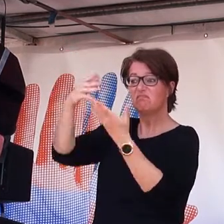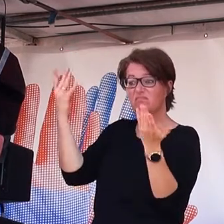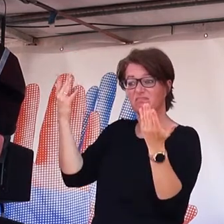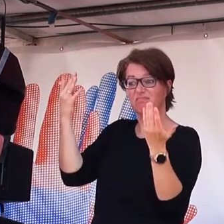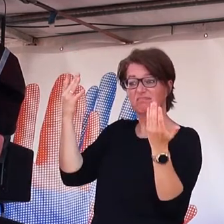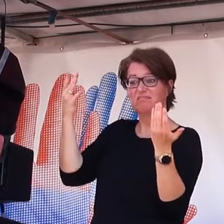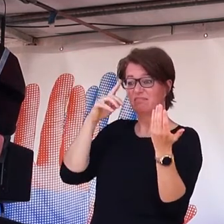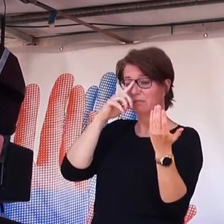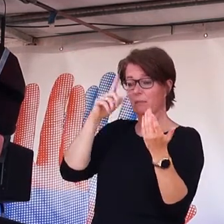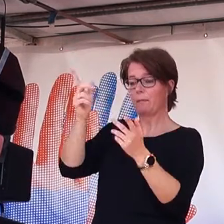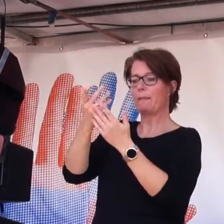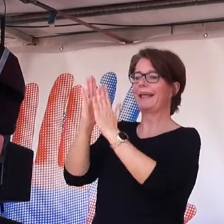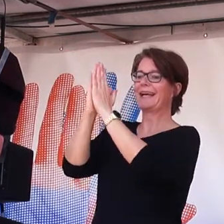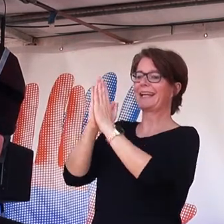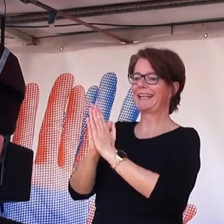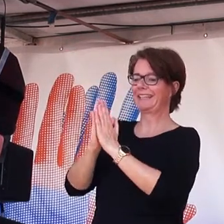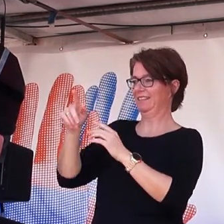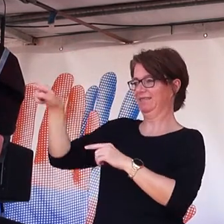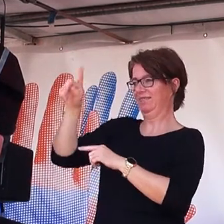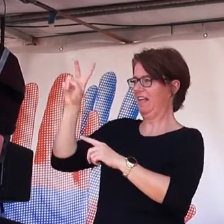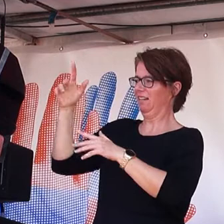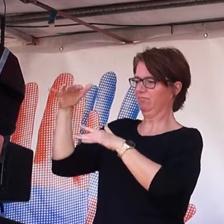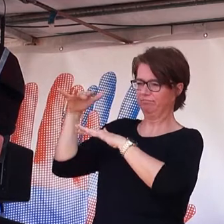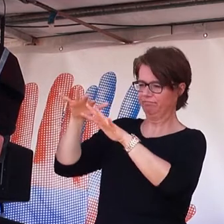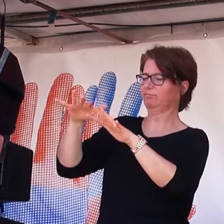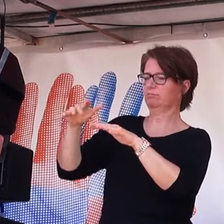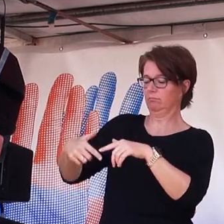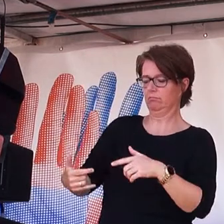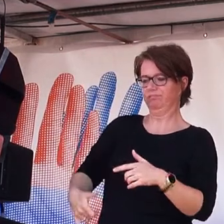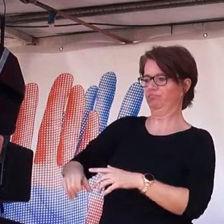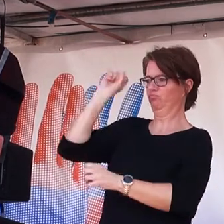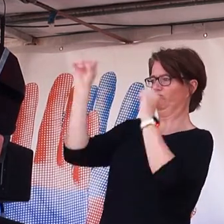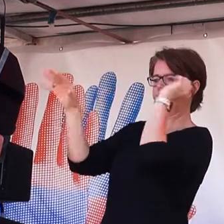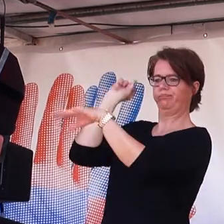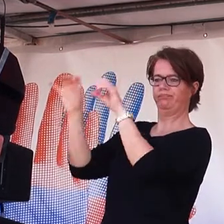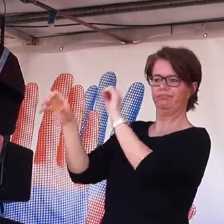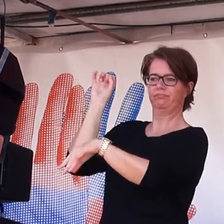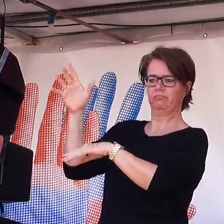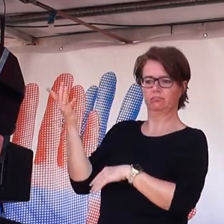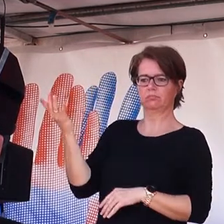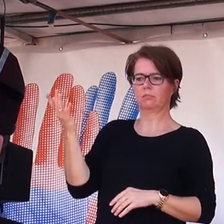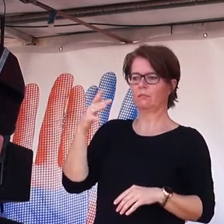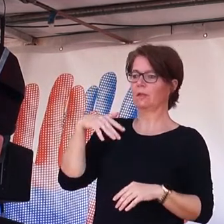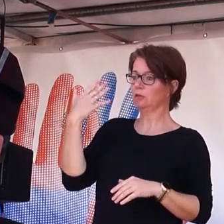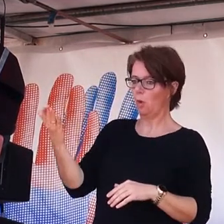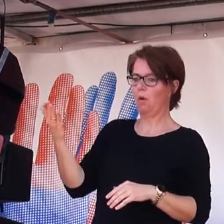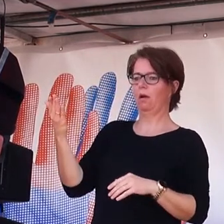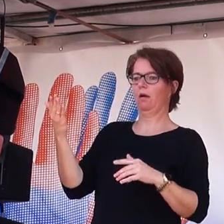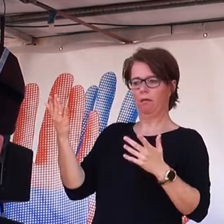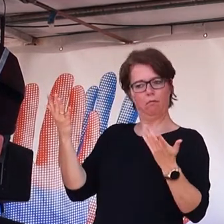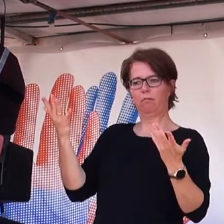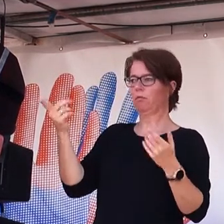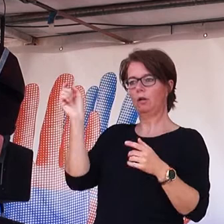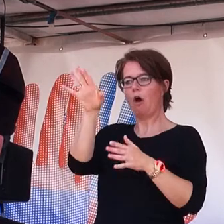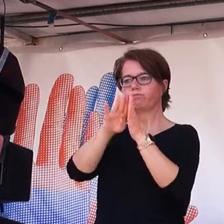Fäkalien beworfen. Was haben wir gemacht? Wir sind 10 Jahre lang hingefahren. Ich bin jedes Jahr hingefahren nach Riga und Vilnius.